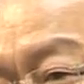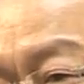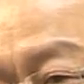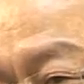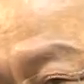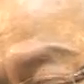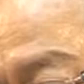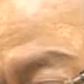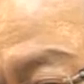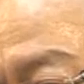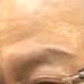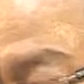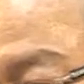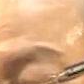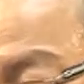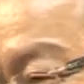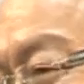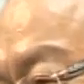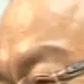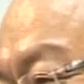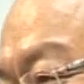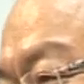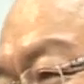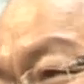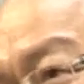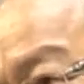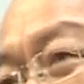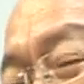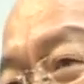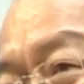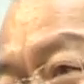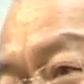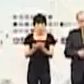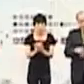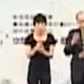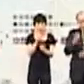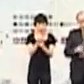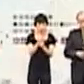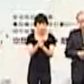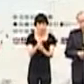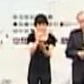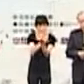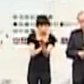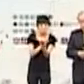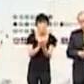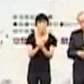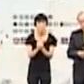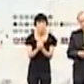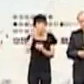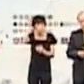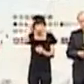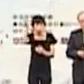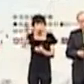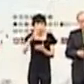1,000元綜援，老人長者俾多1個月綜援，但係對藝術創